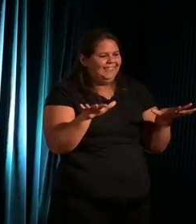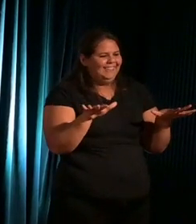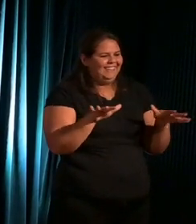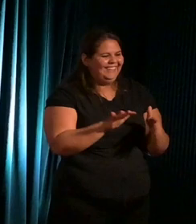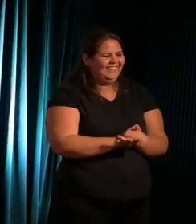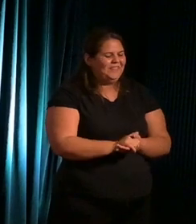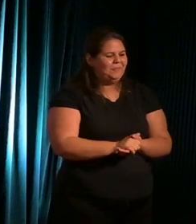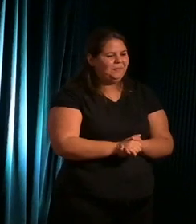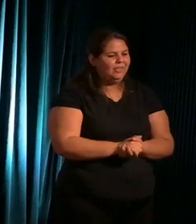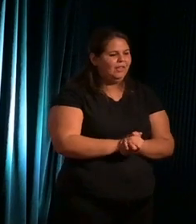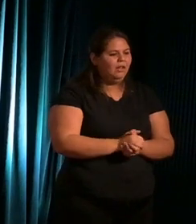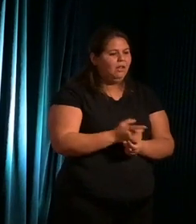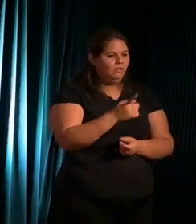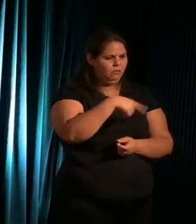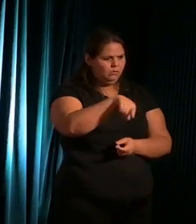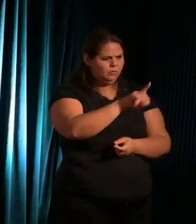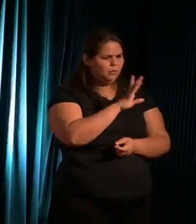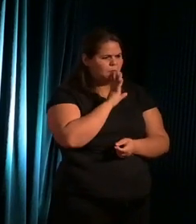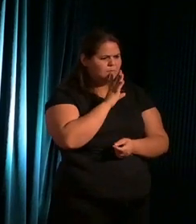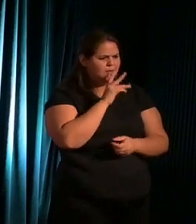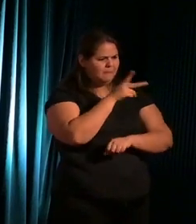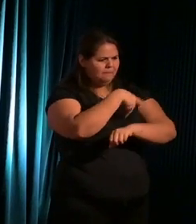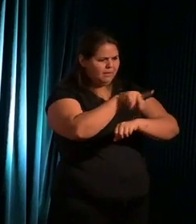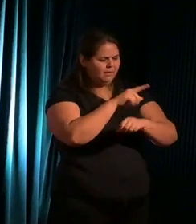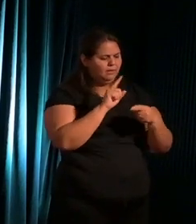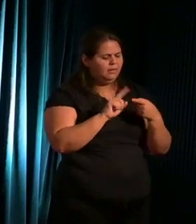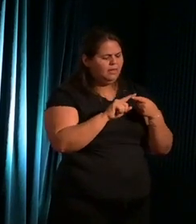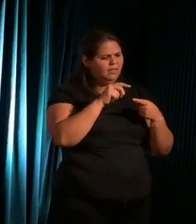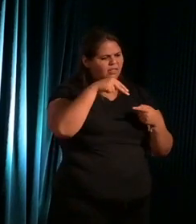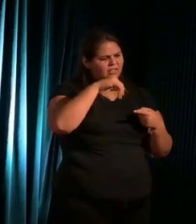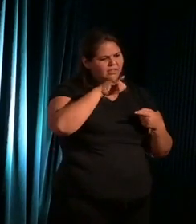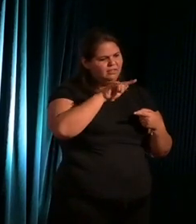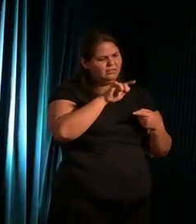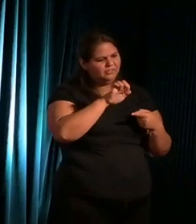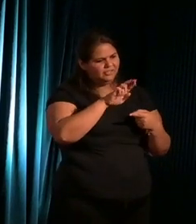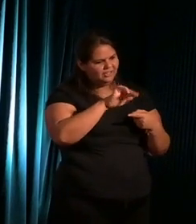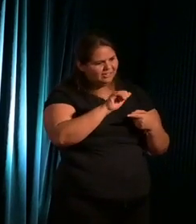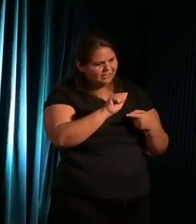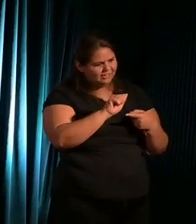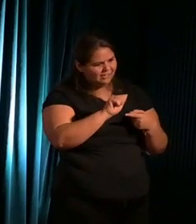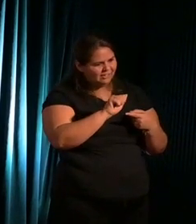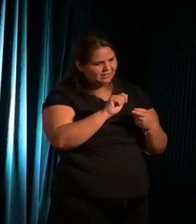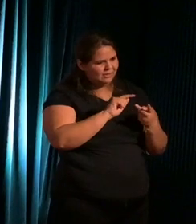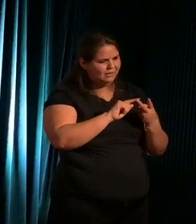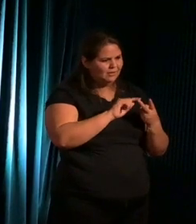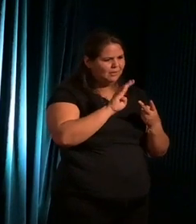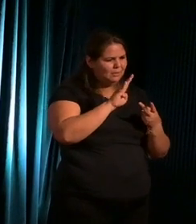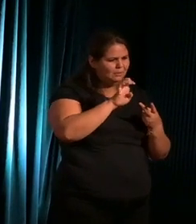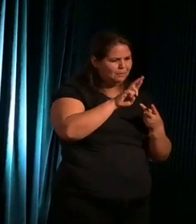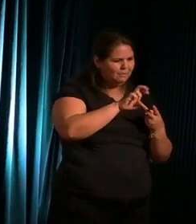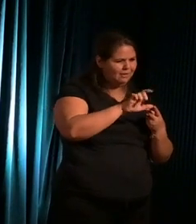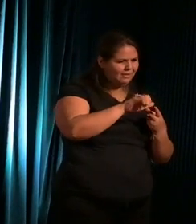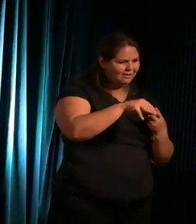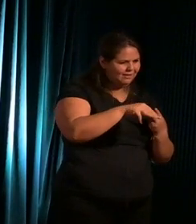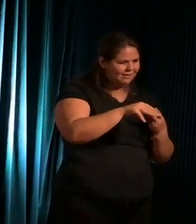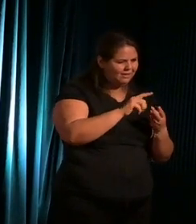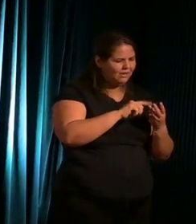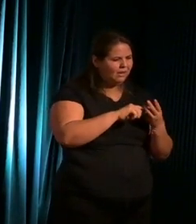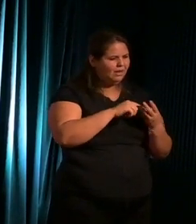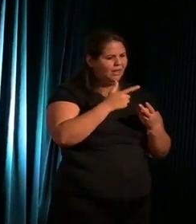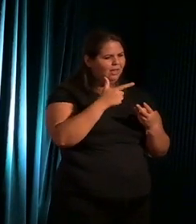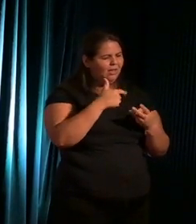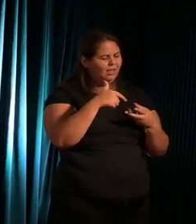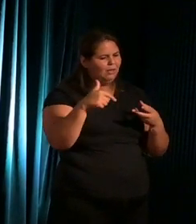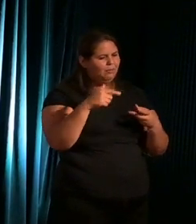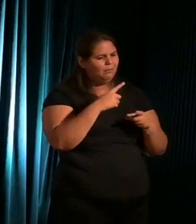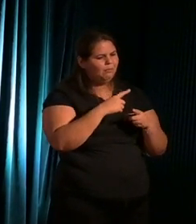para algum país, tipo Benin, Nigéria... Não, Burkina Faso, onde tem a